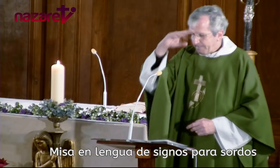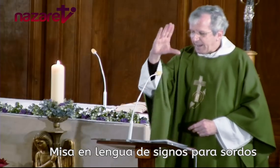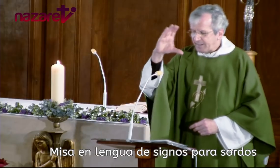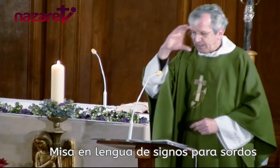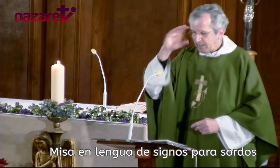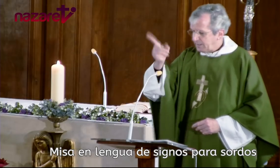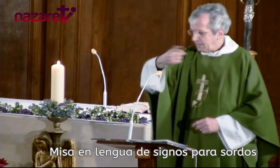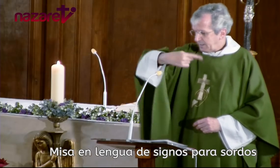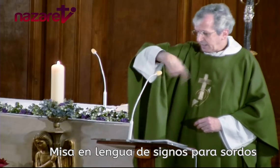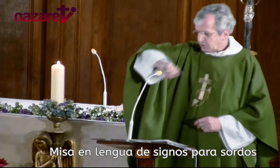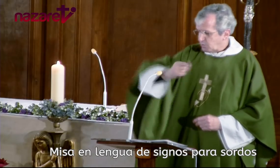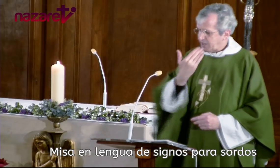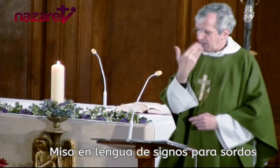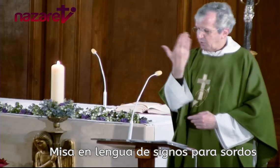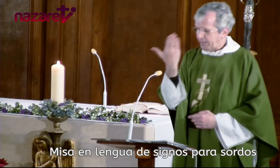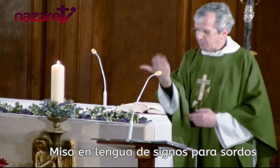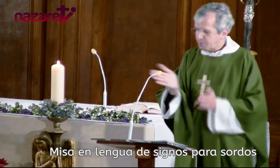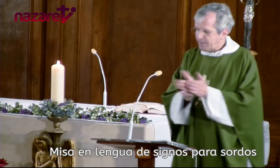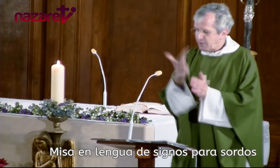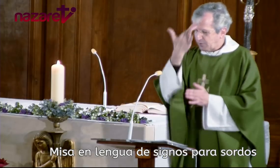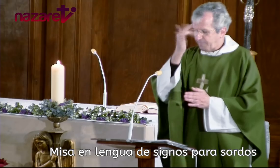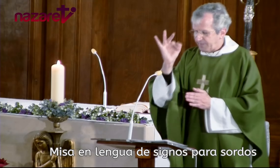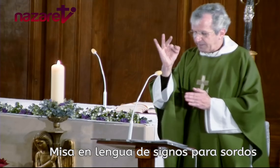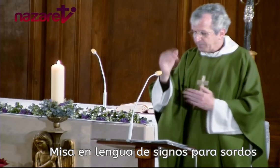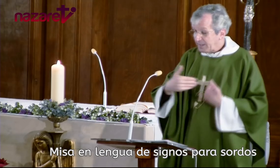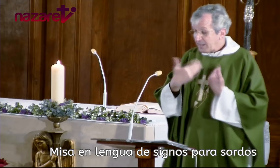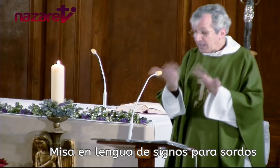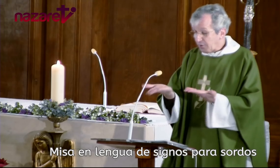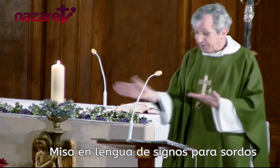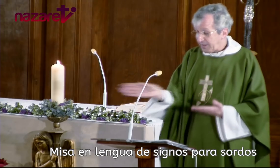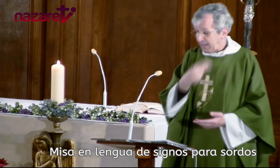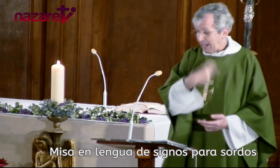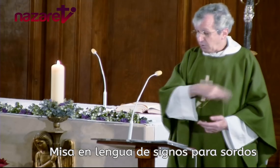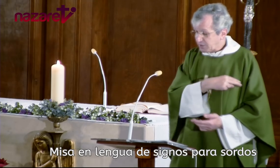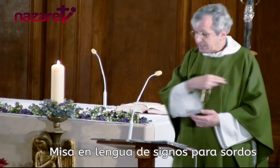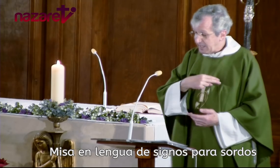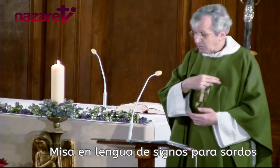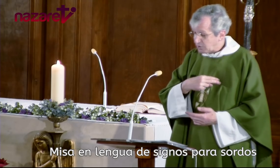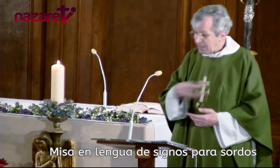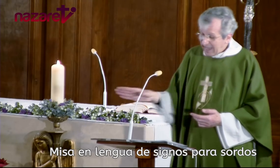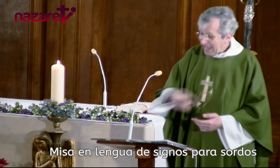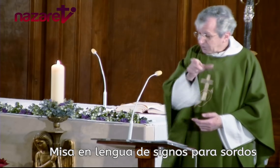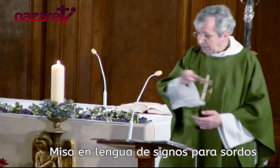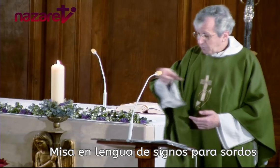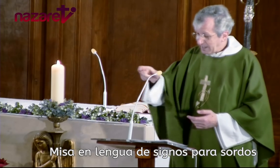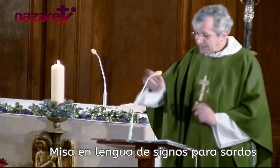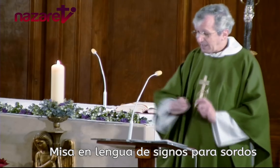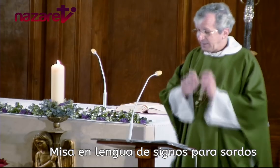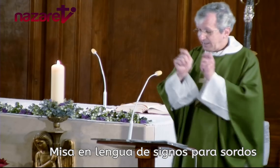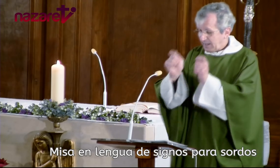Padre, escucha lo que te hemos pedido con fe y concede a los cristianos, a toda la humanidad, el